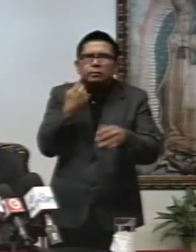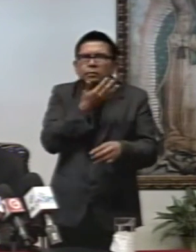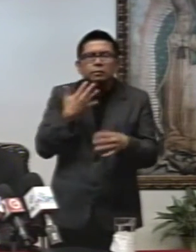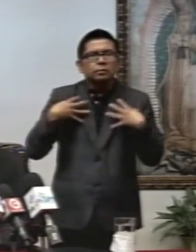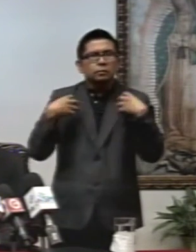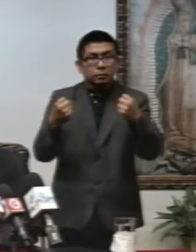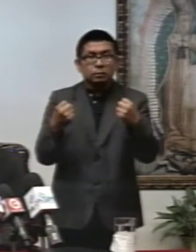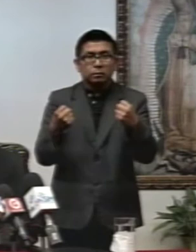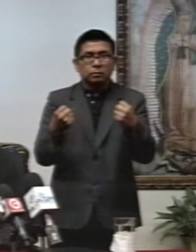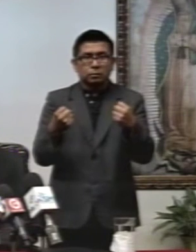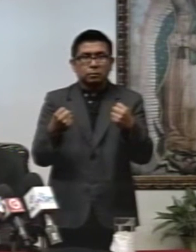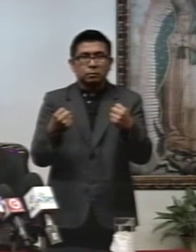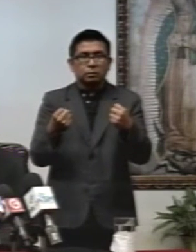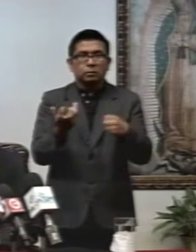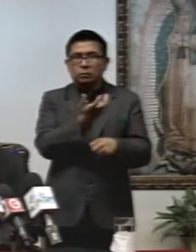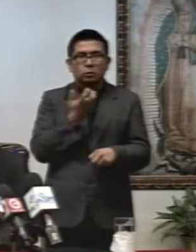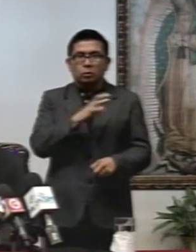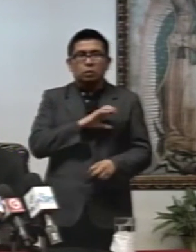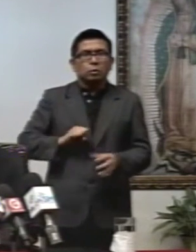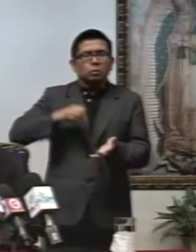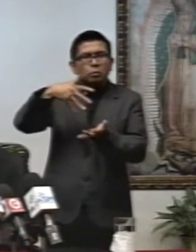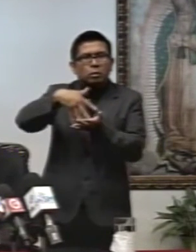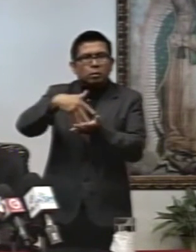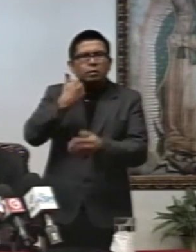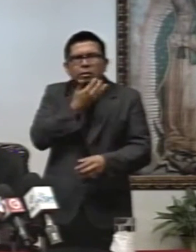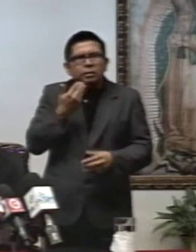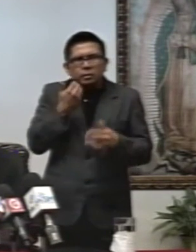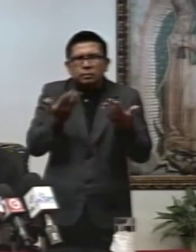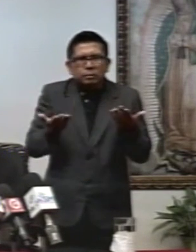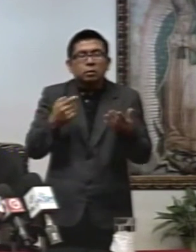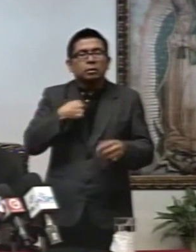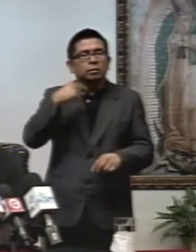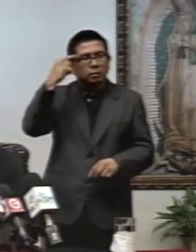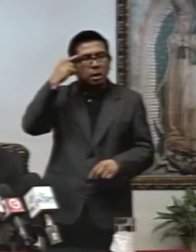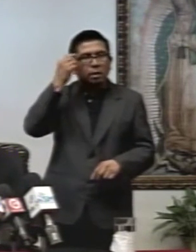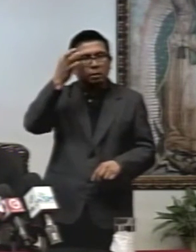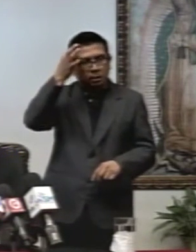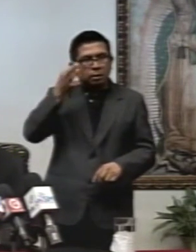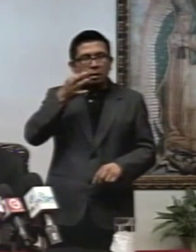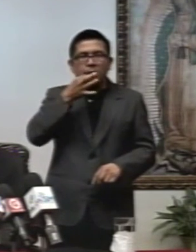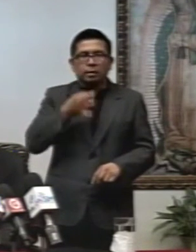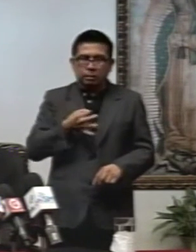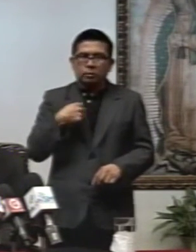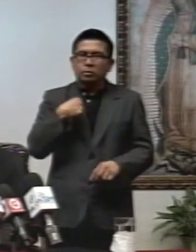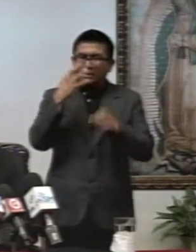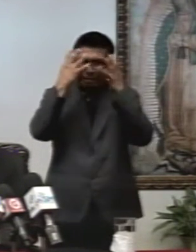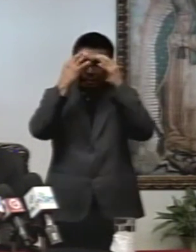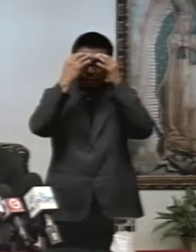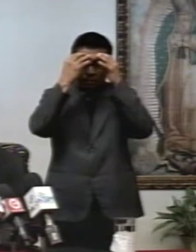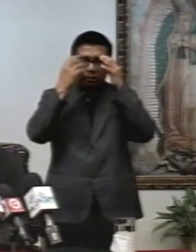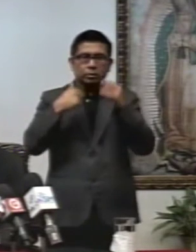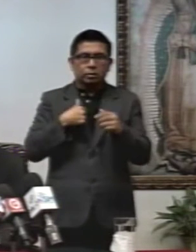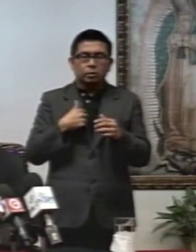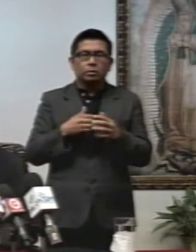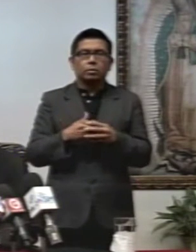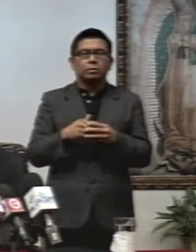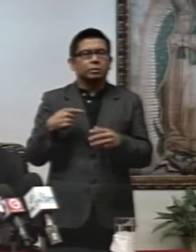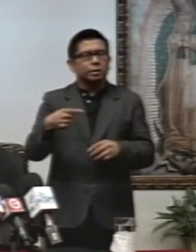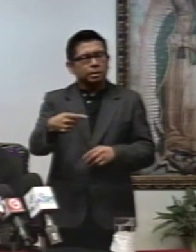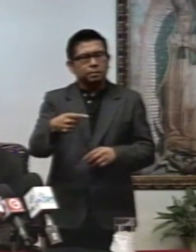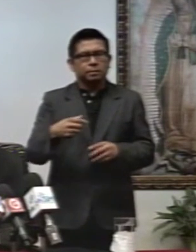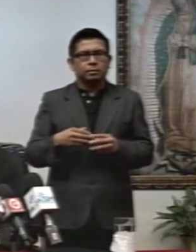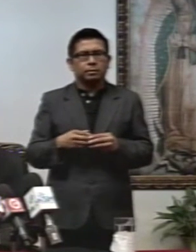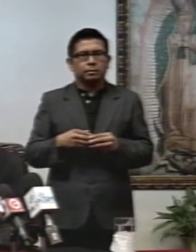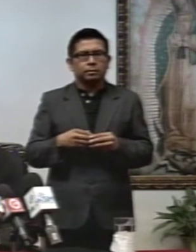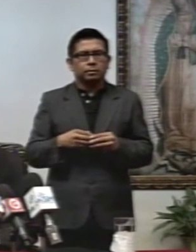salud del pueblo salvadoreño. Créame que me preocupa mucho. Yo estoy gritando aquí cada vez